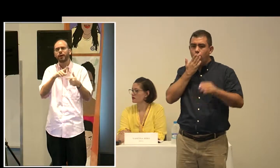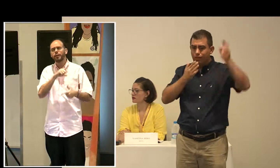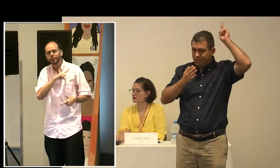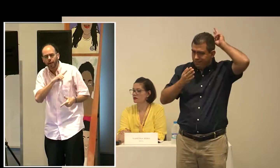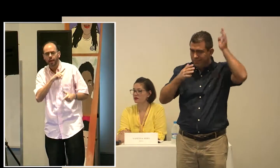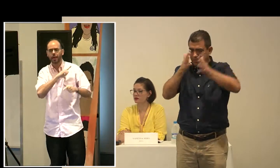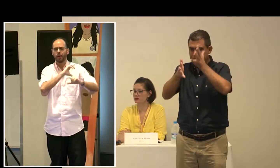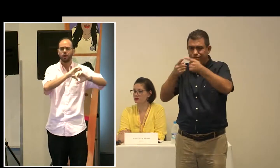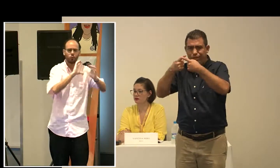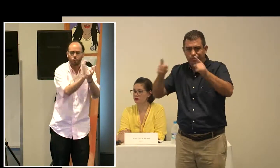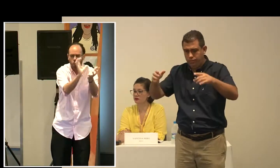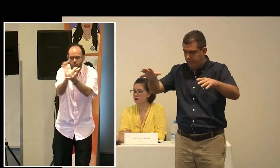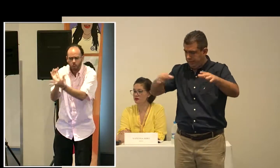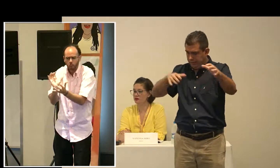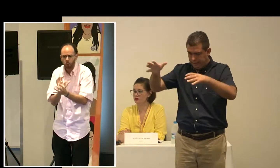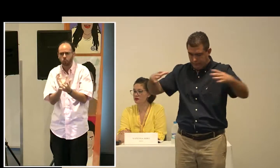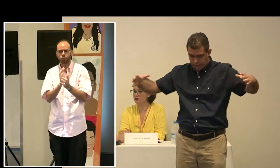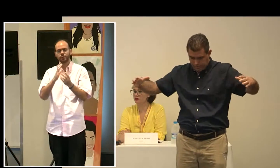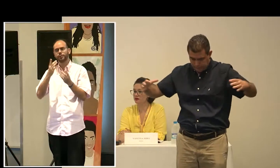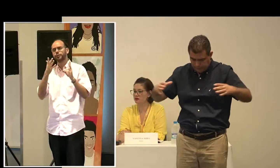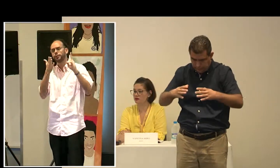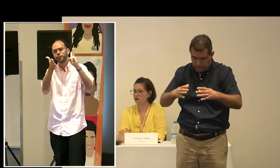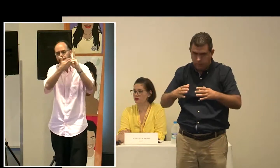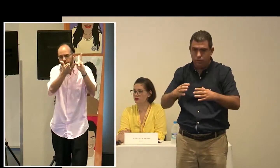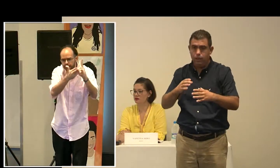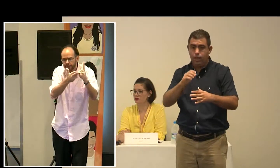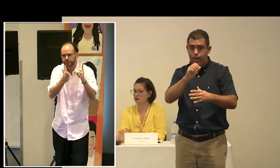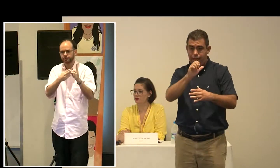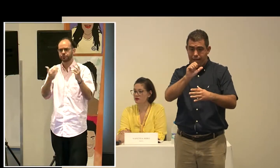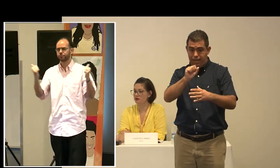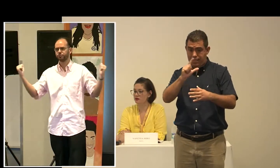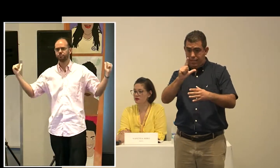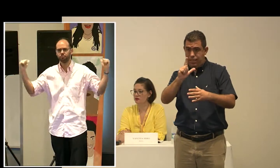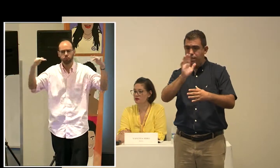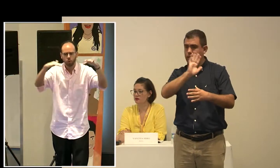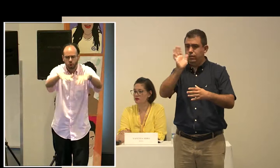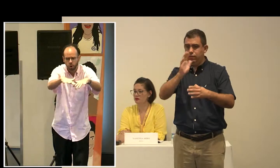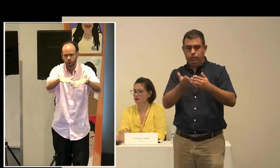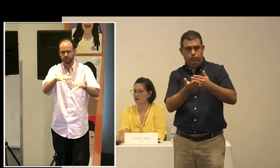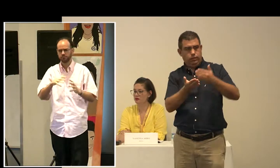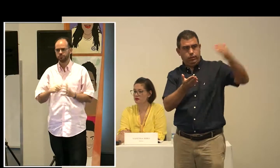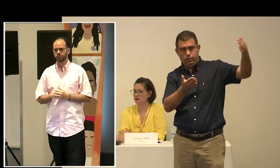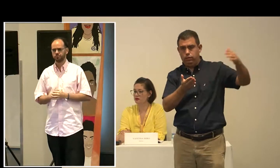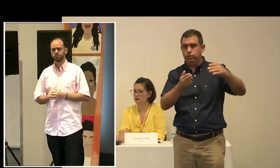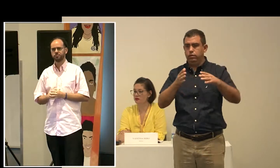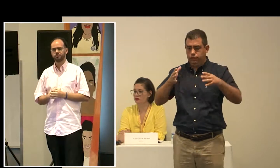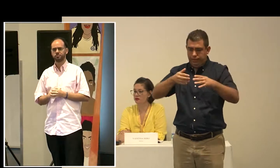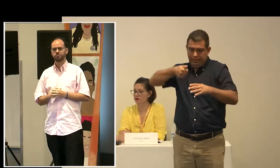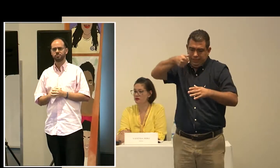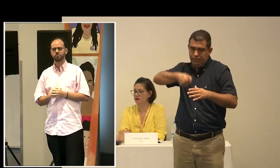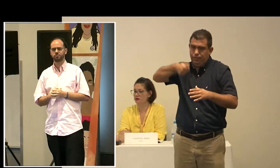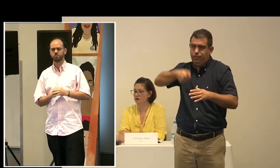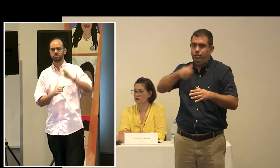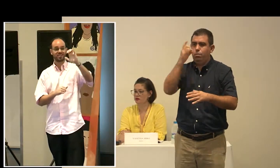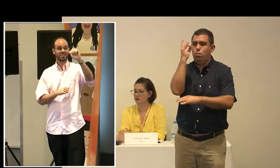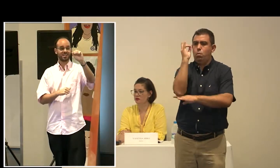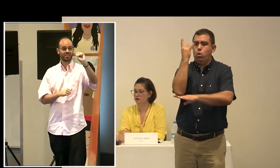Cada membro desse grupo tem uma importância para a comunidade. Tem indígenas que estavam